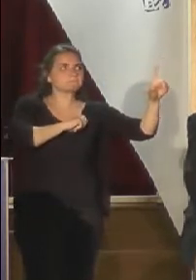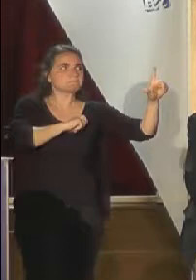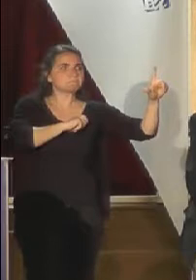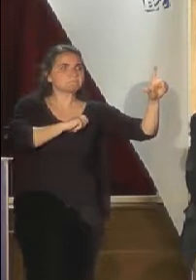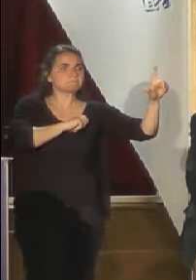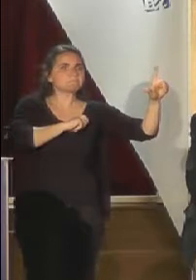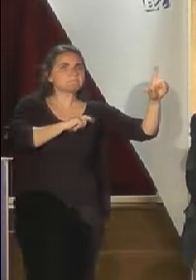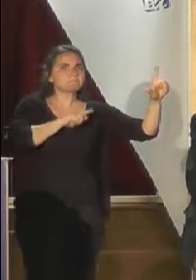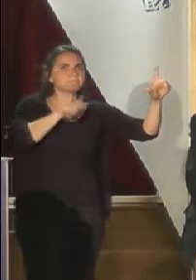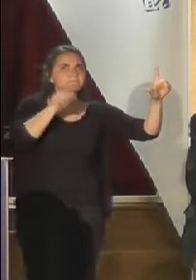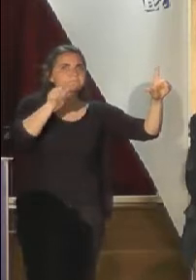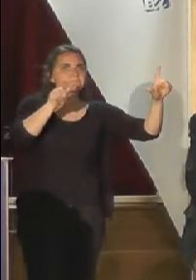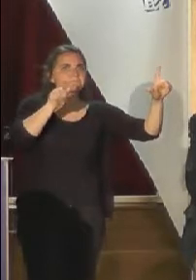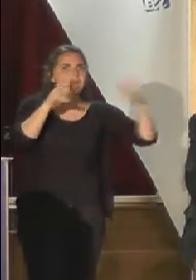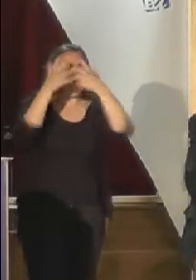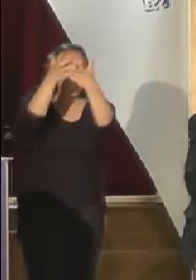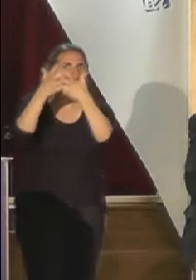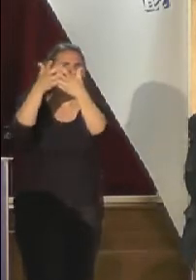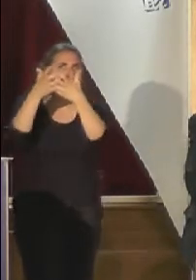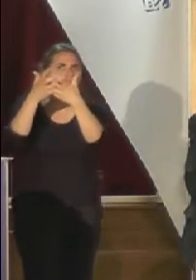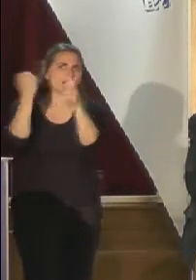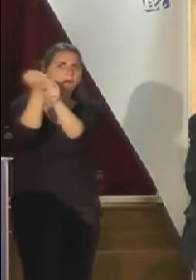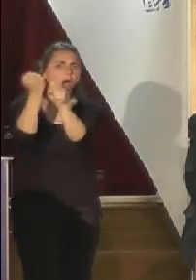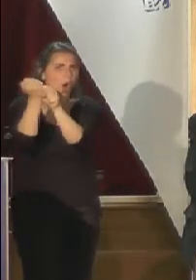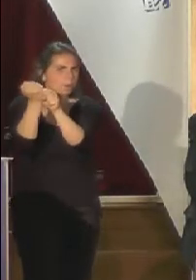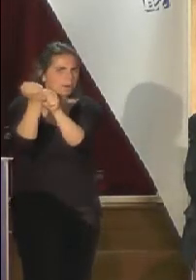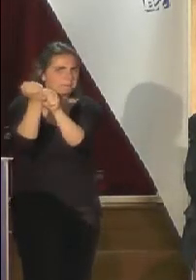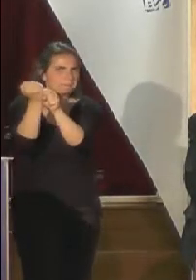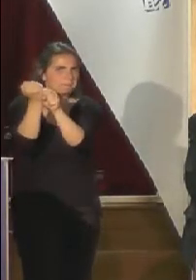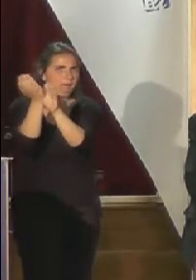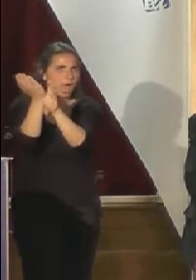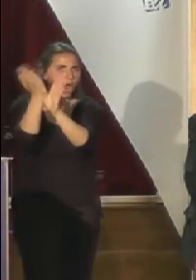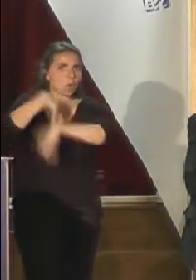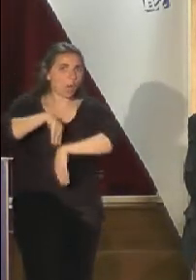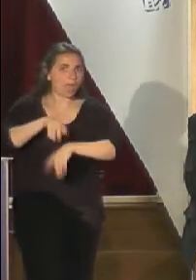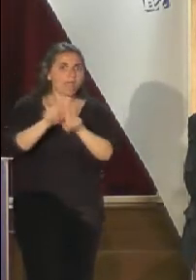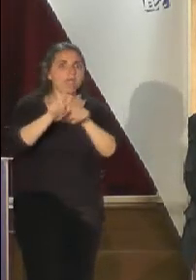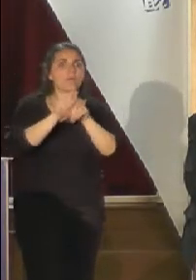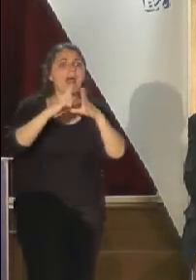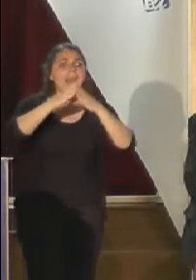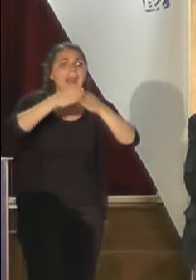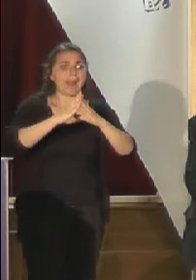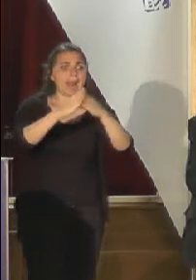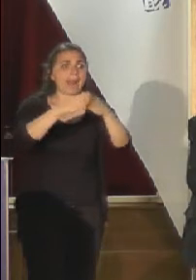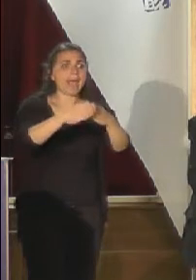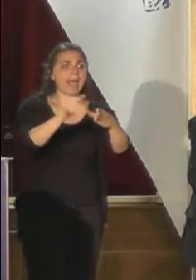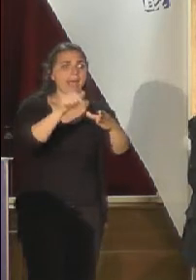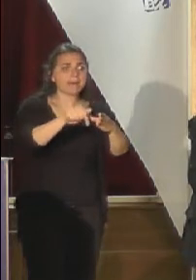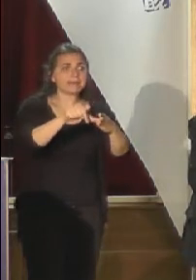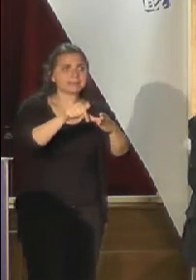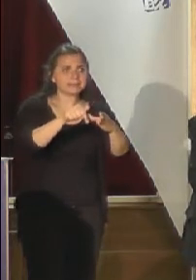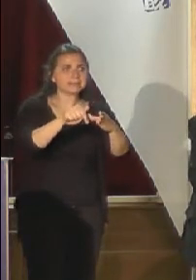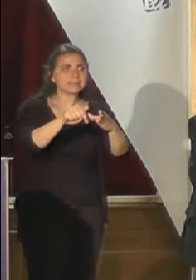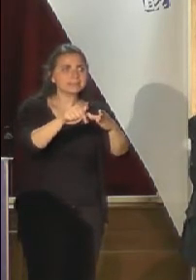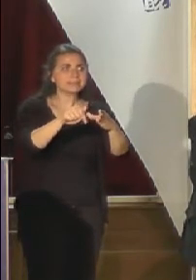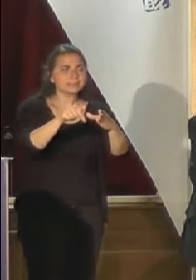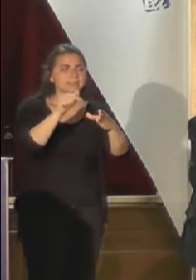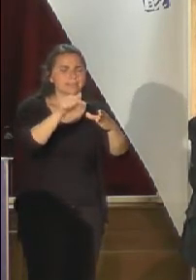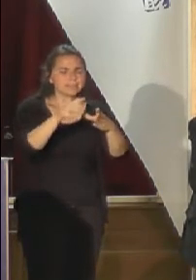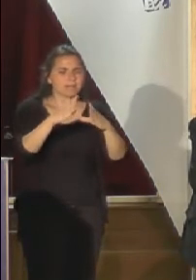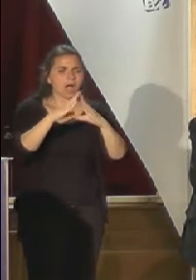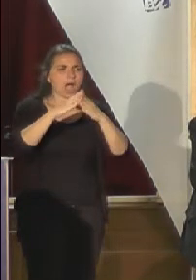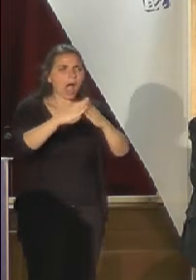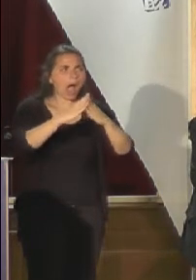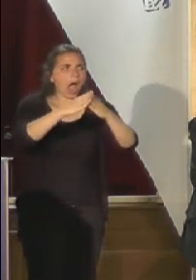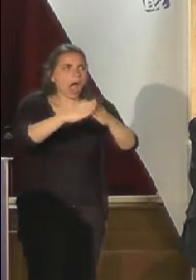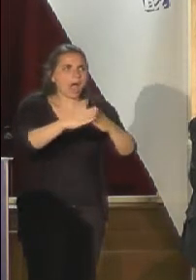ningún caso de loita obreira como a do naval, que leve 30 e tantos anos